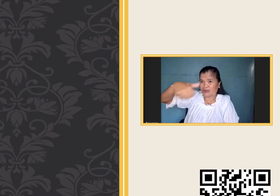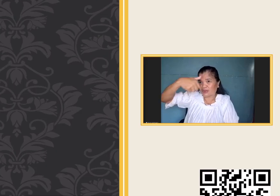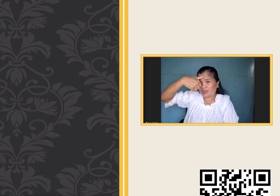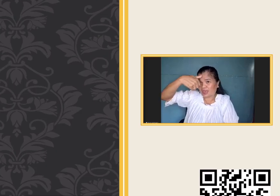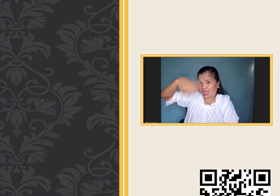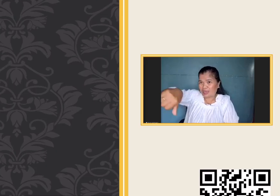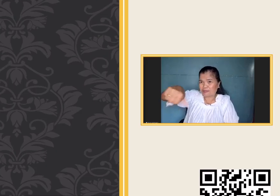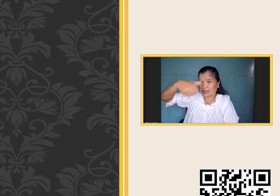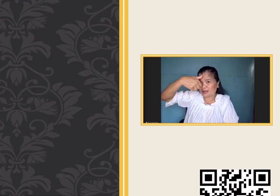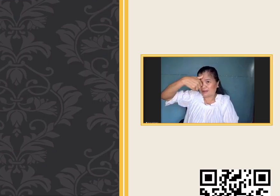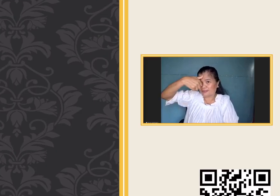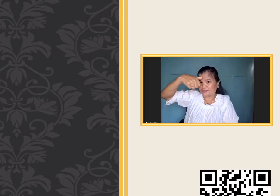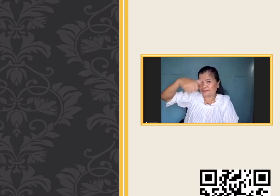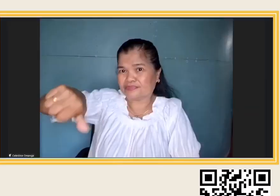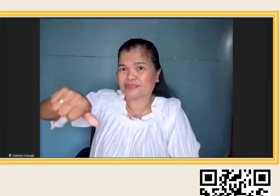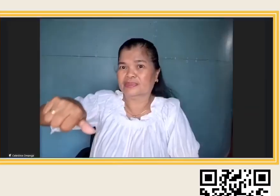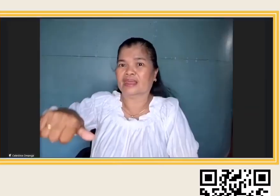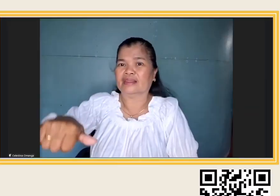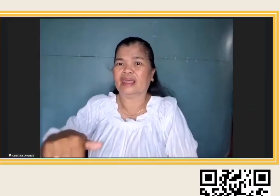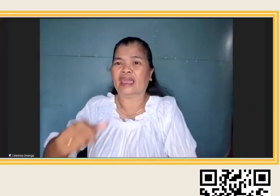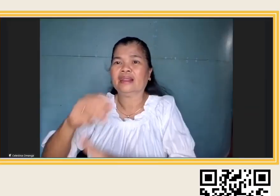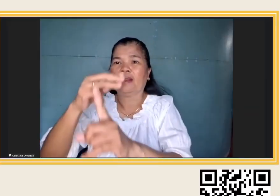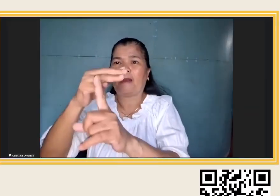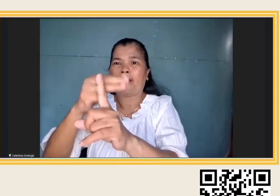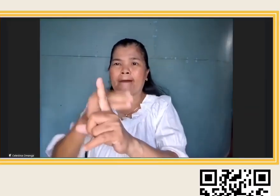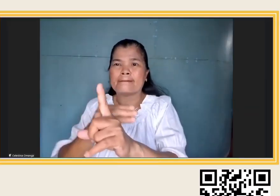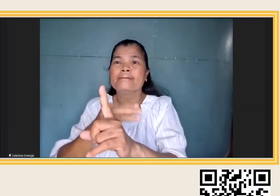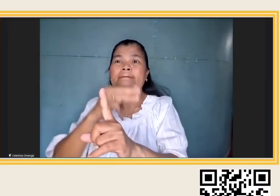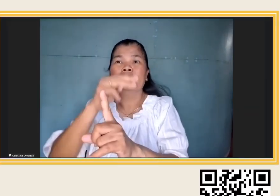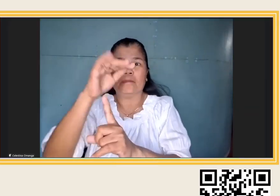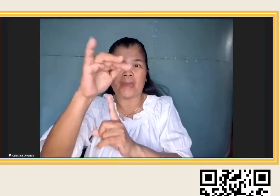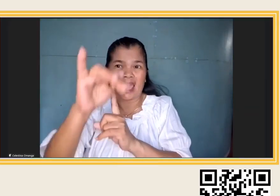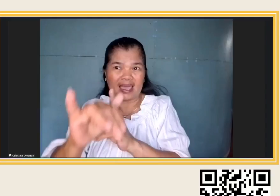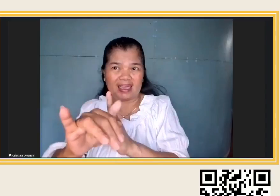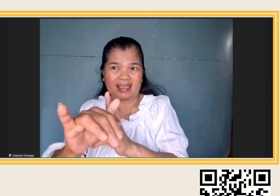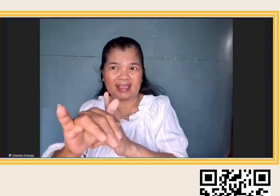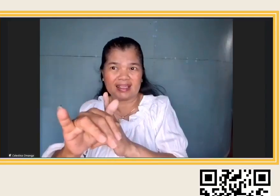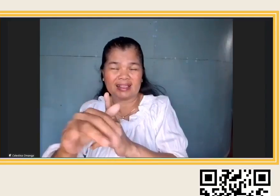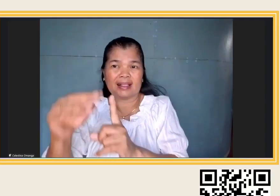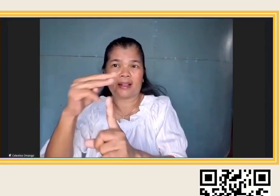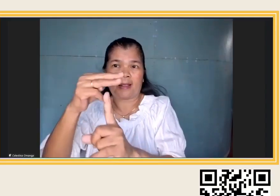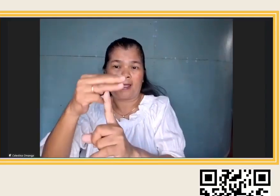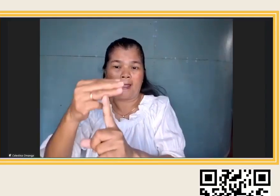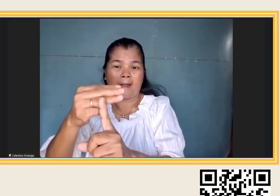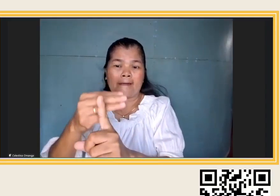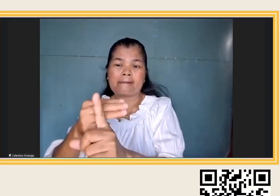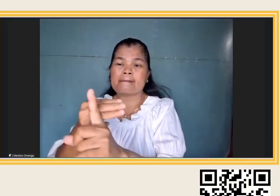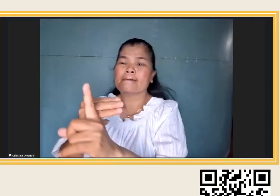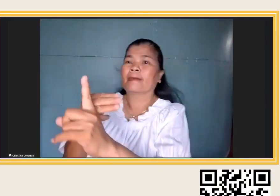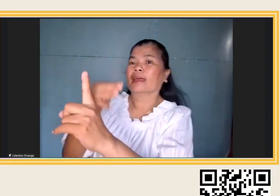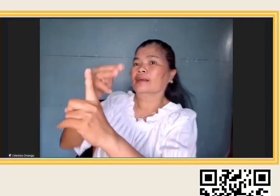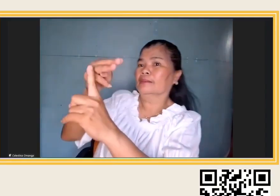ibababa. April. Then, May.